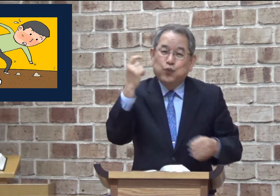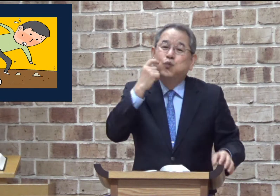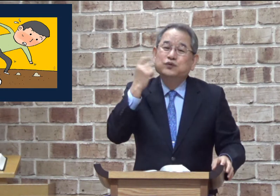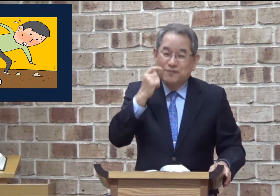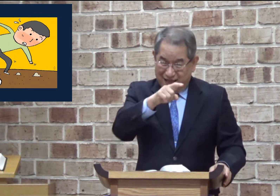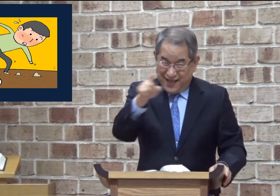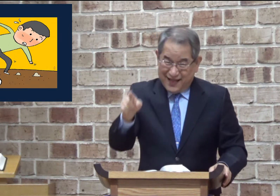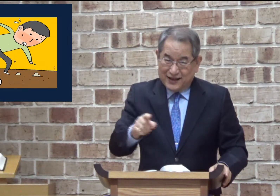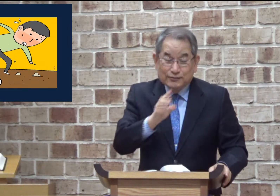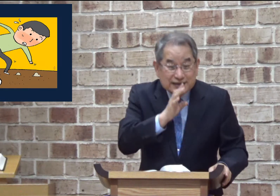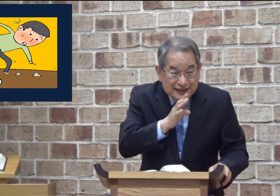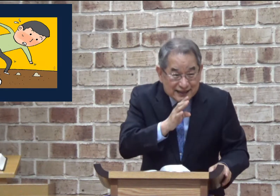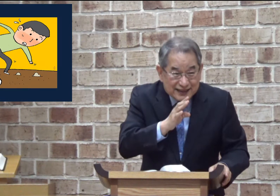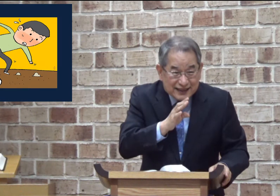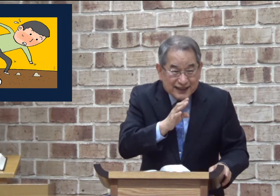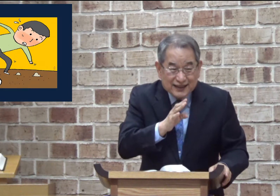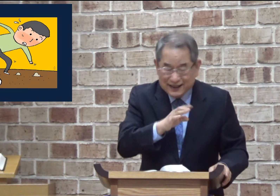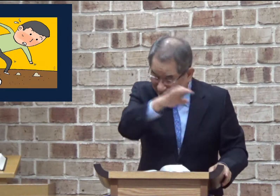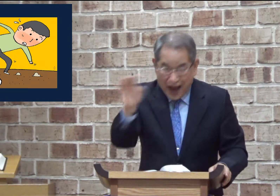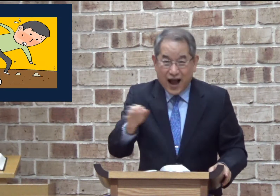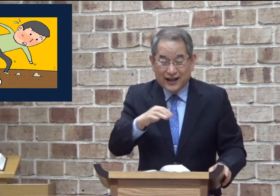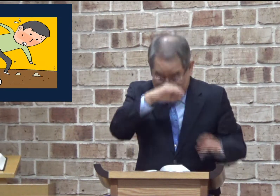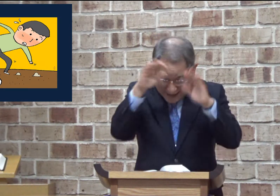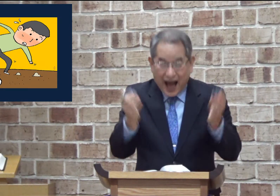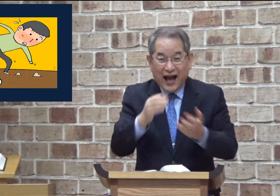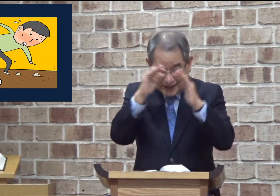넘어질 뻔하거나 넘어진 적이 있습니다.